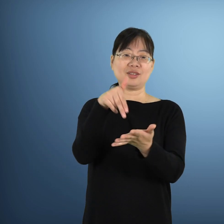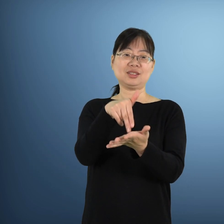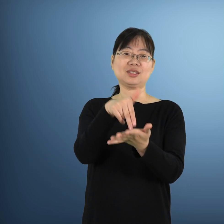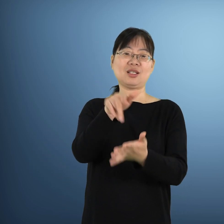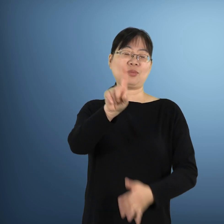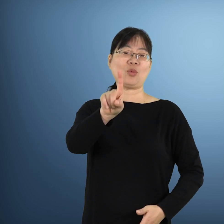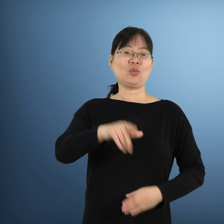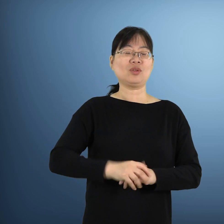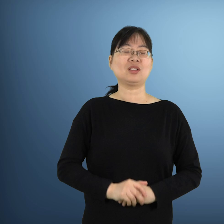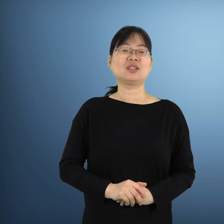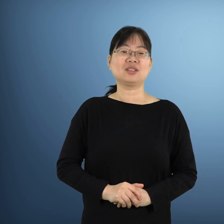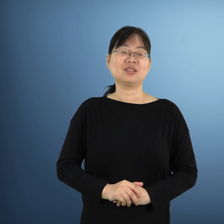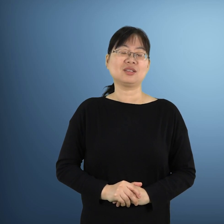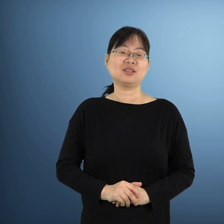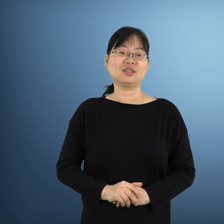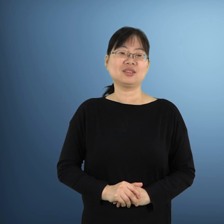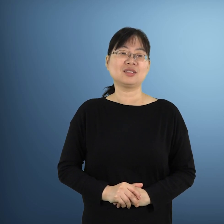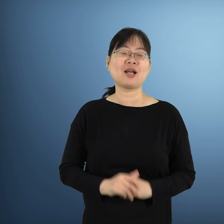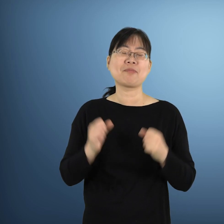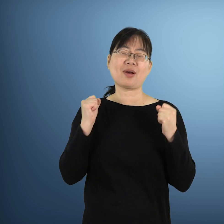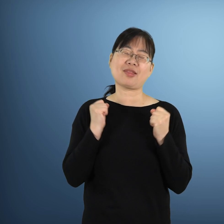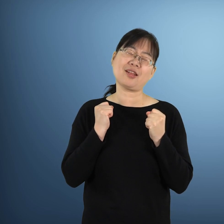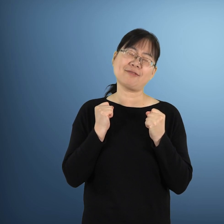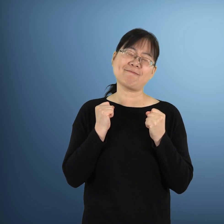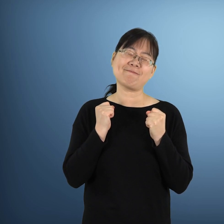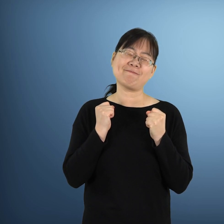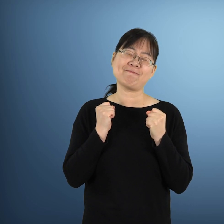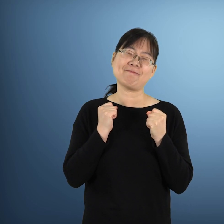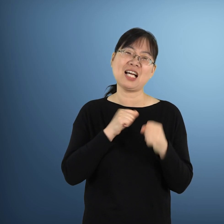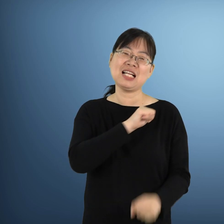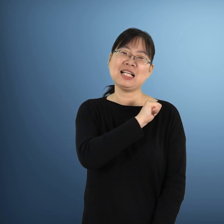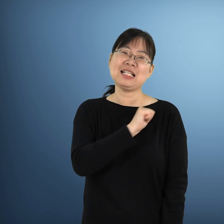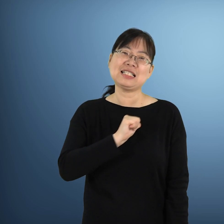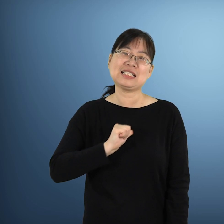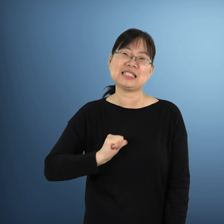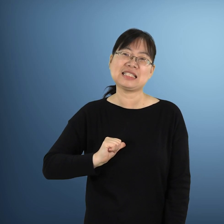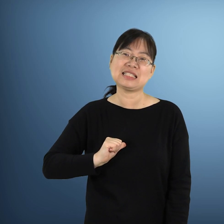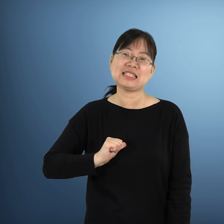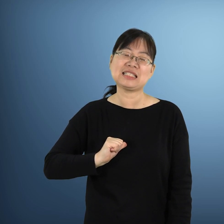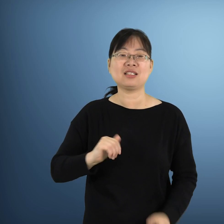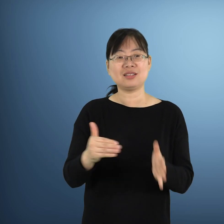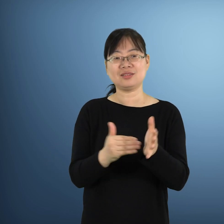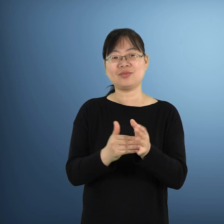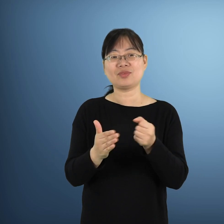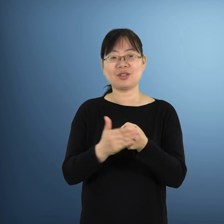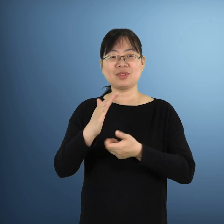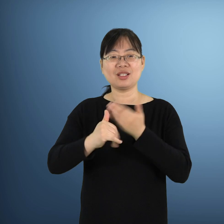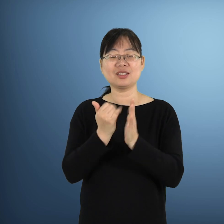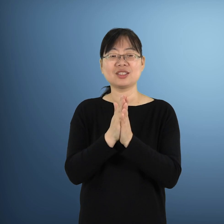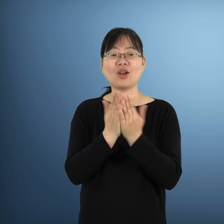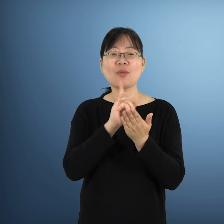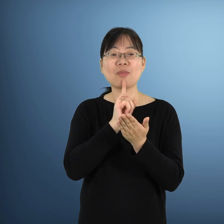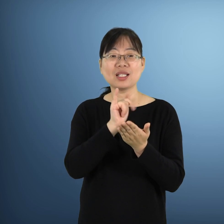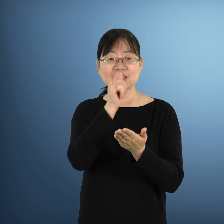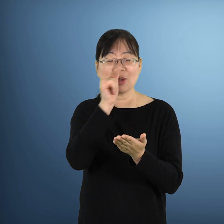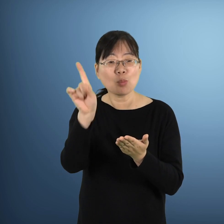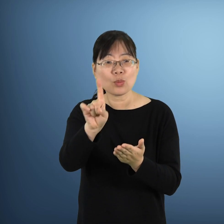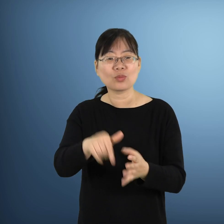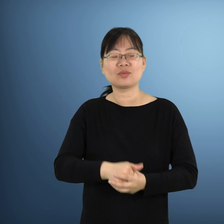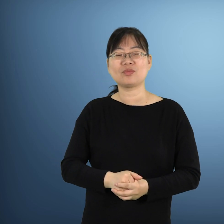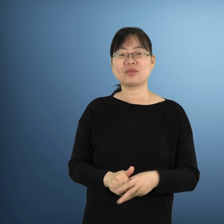현실은 사실상 버티는 싸움이에요. 자, 성경은 그래서 뭐라고 얘기를 하는가